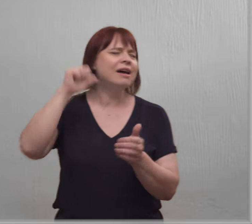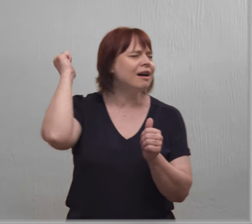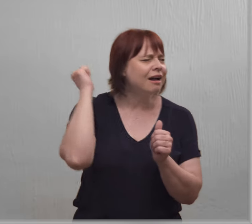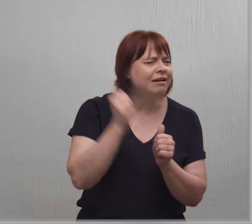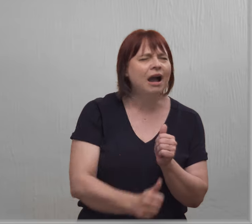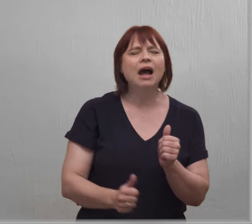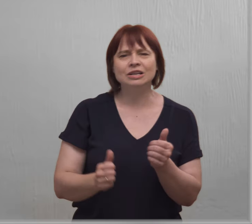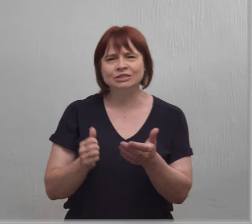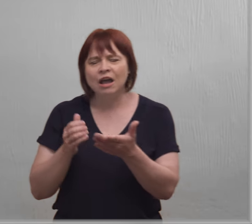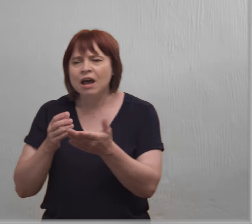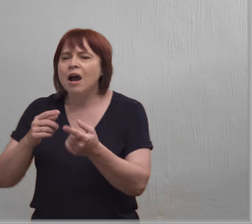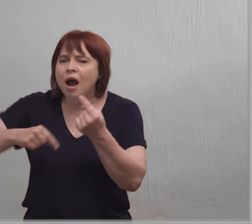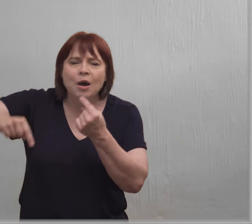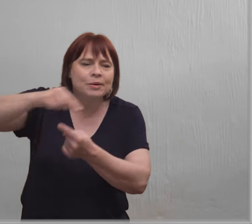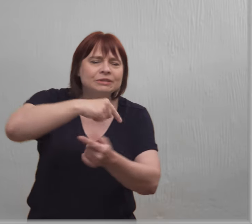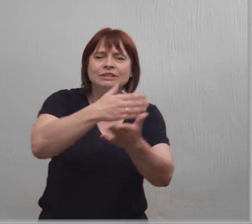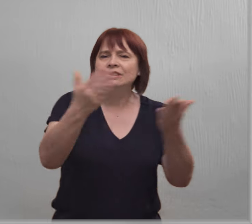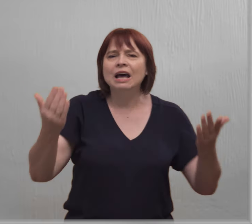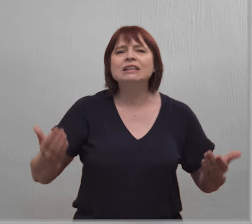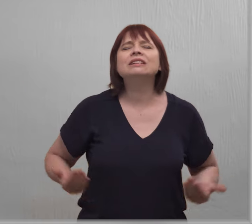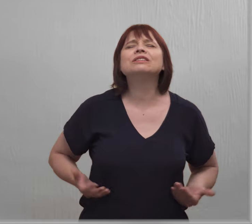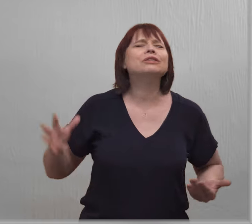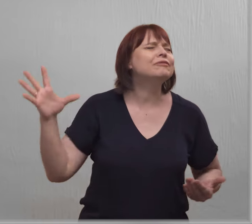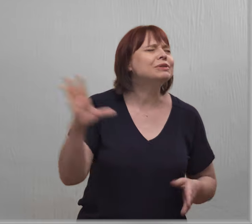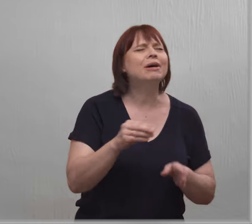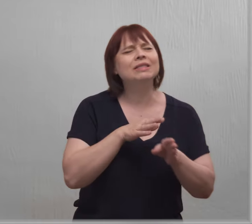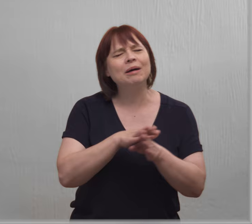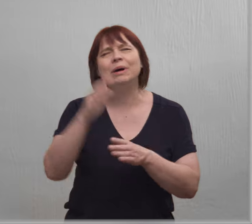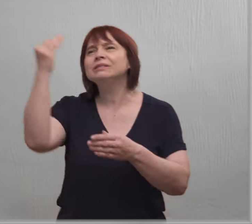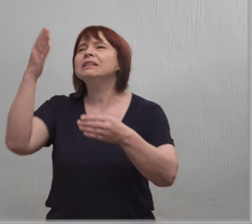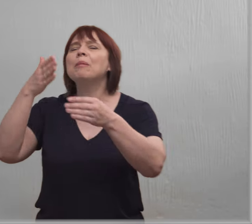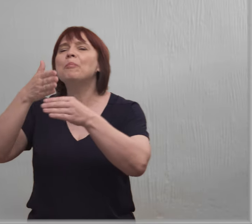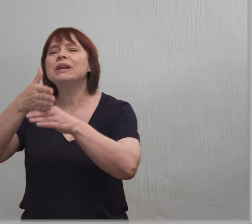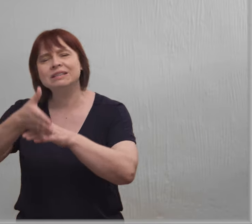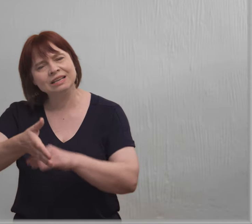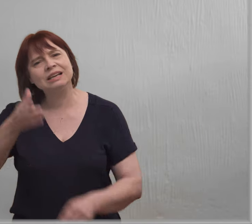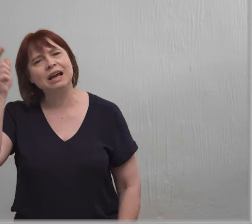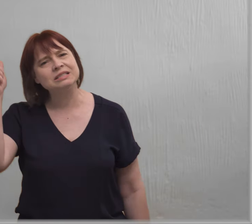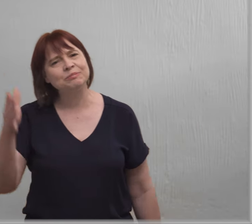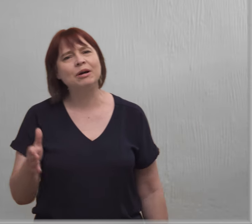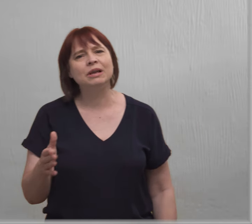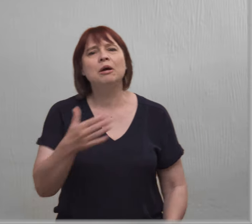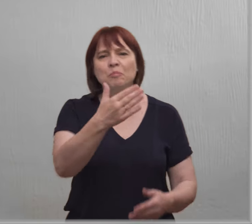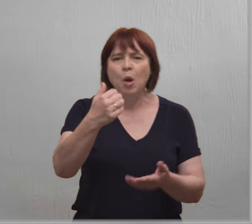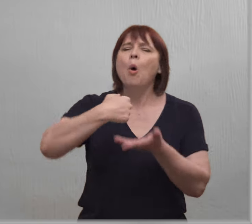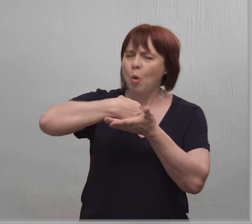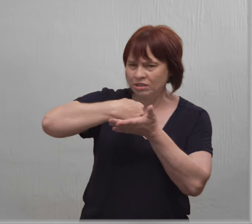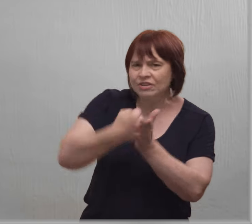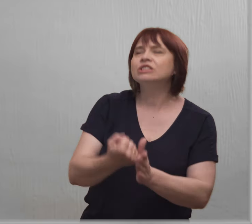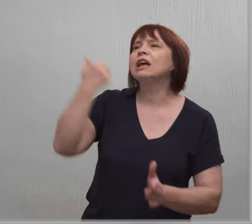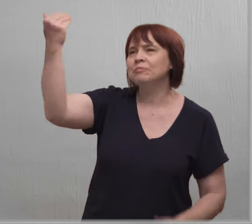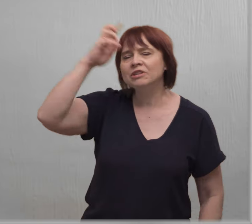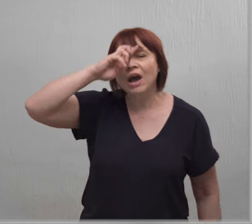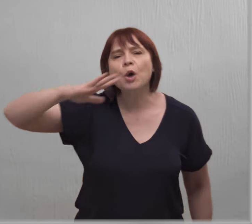Каждую сферу нашей жизни. О, Господь, приди. Мы утверждаем Твое царство.